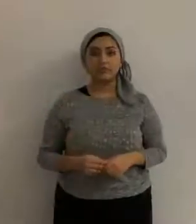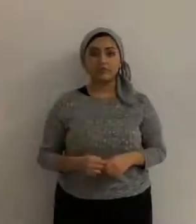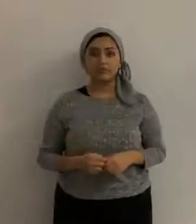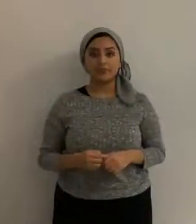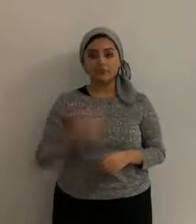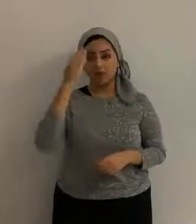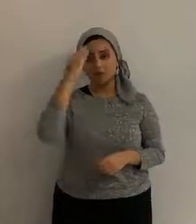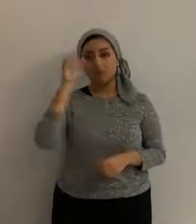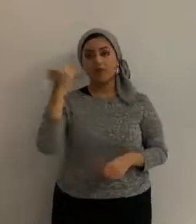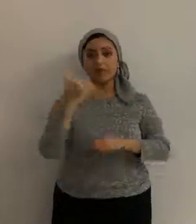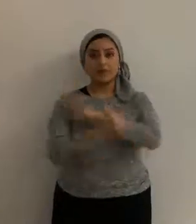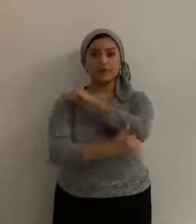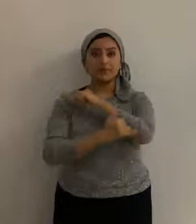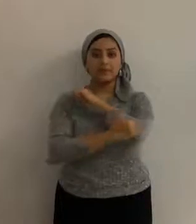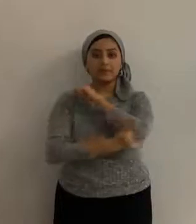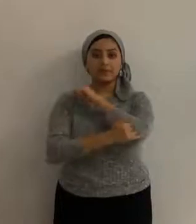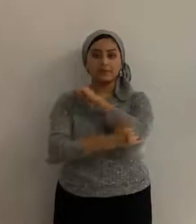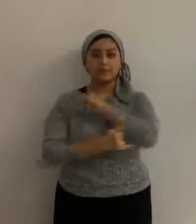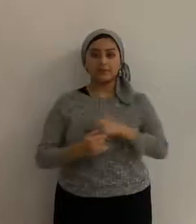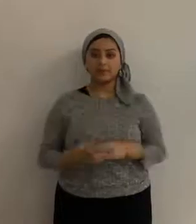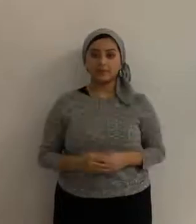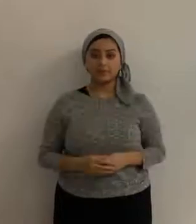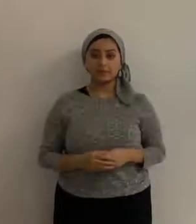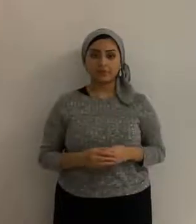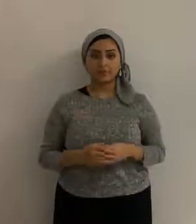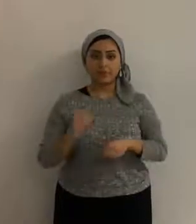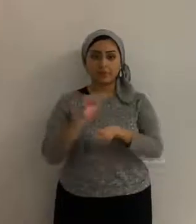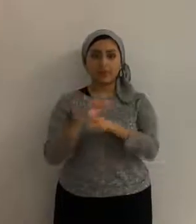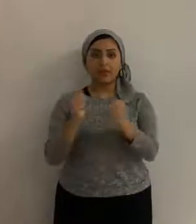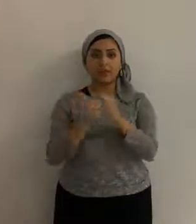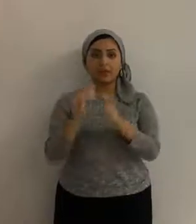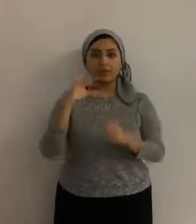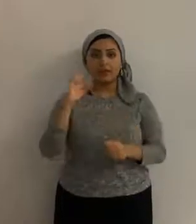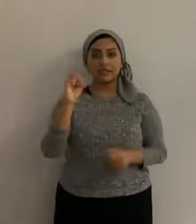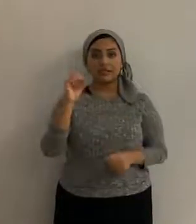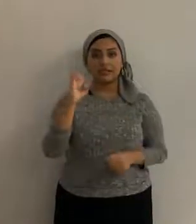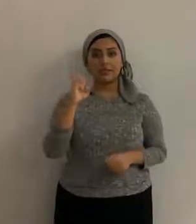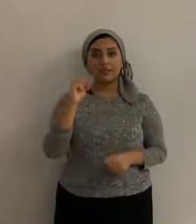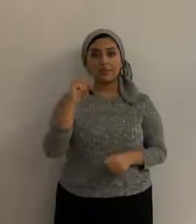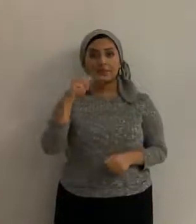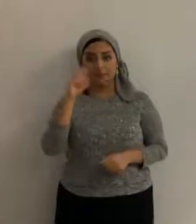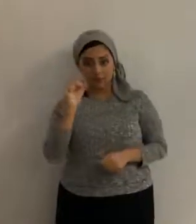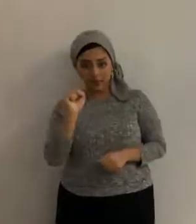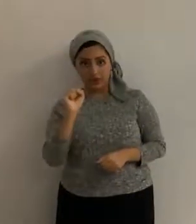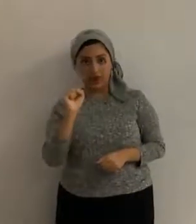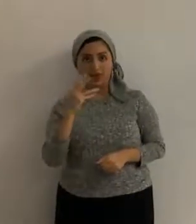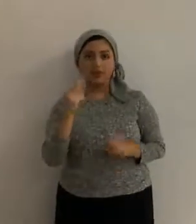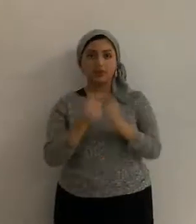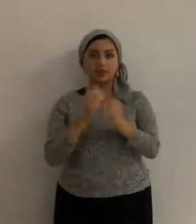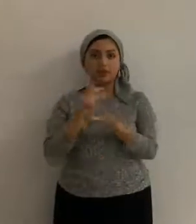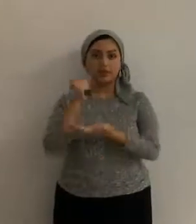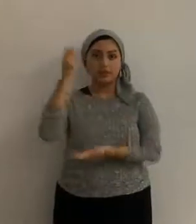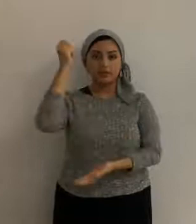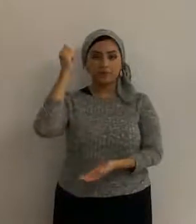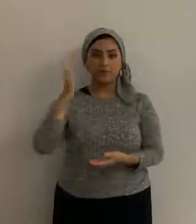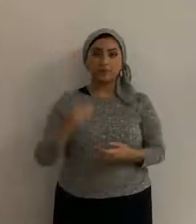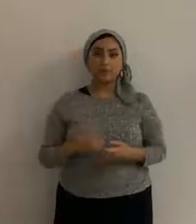países, que es fabricado con cemento, con agregados como arena y grava. Y del otro lado pues